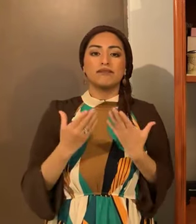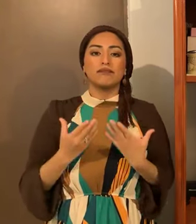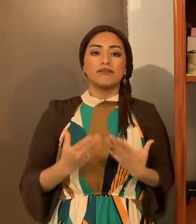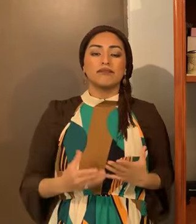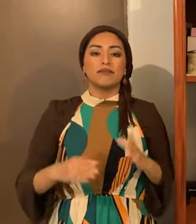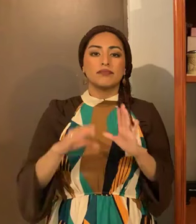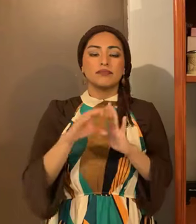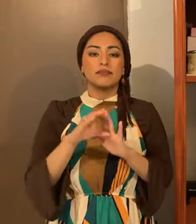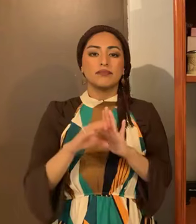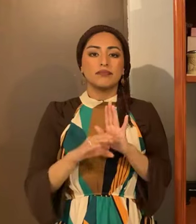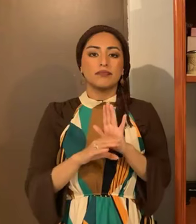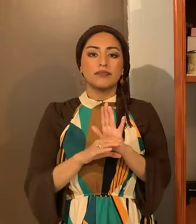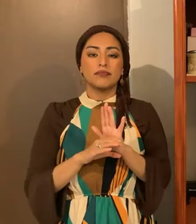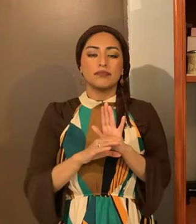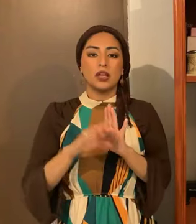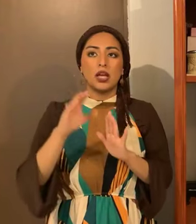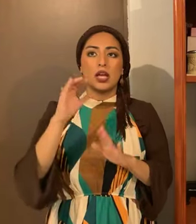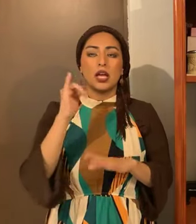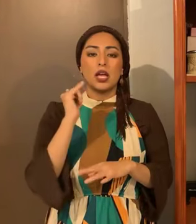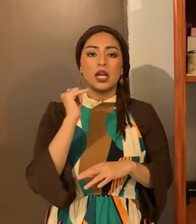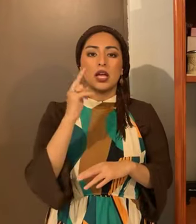bemitzvotav Yahweh,